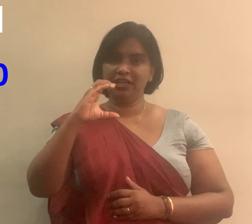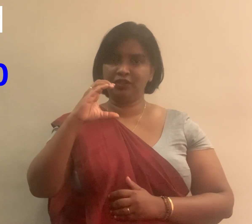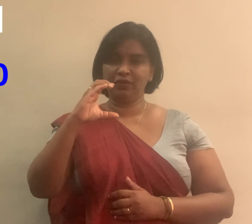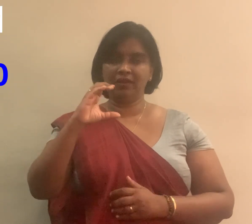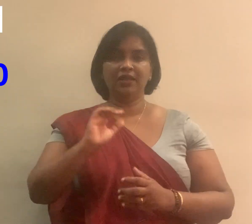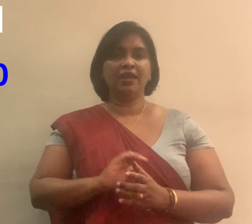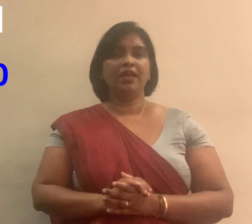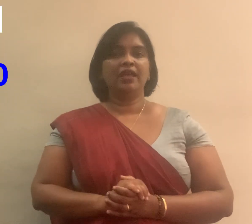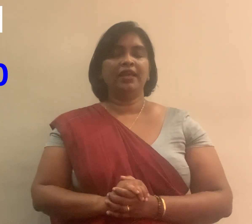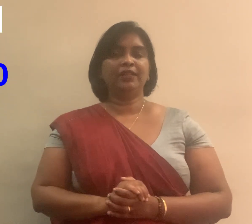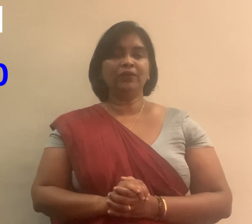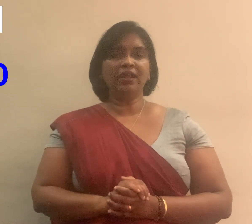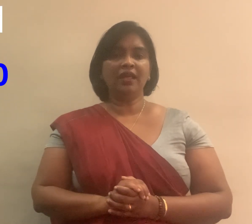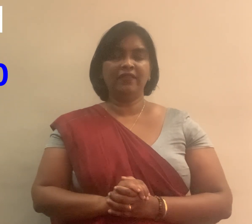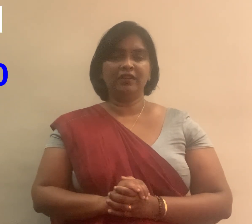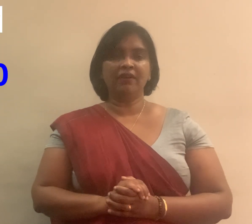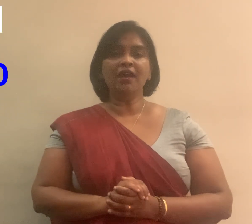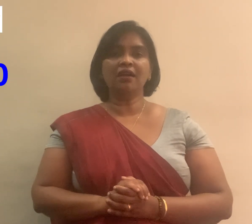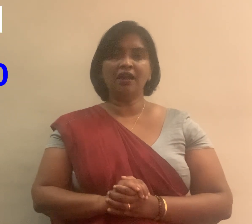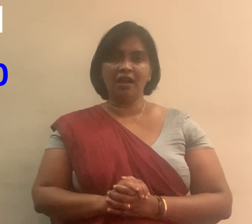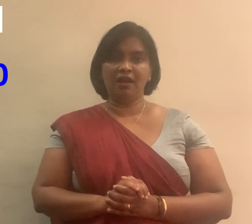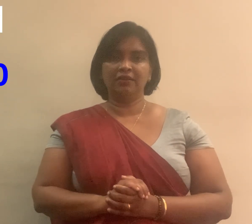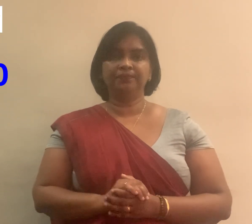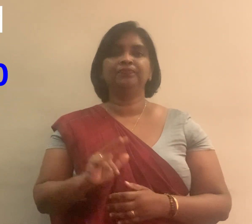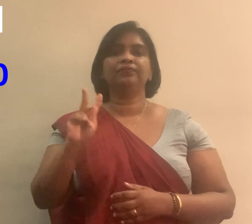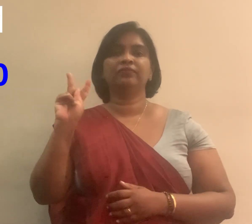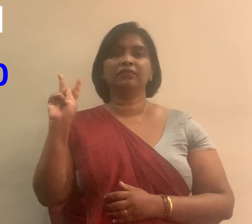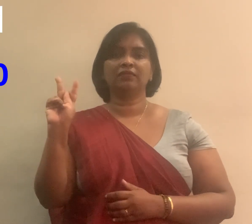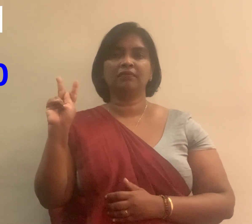වෙනවා. එතකොට හැදෙනවා කා.